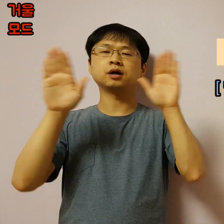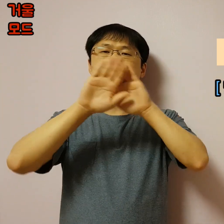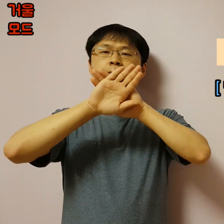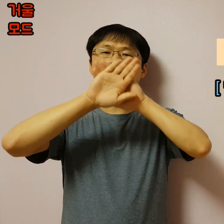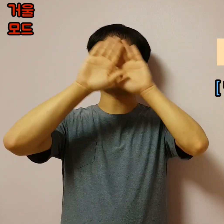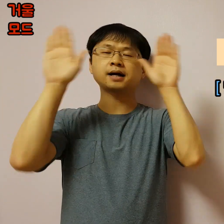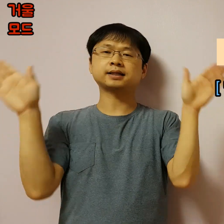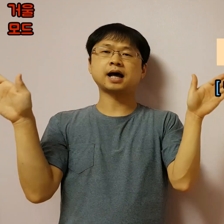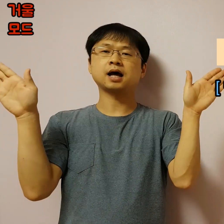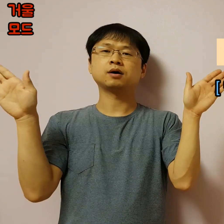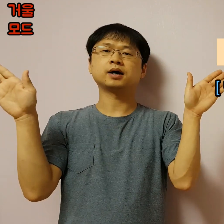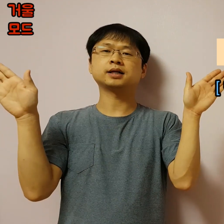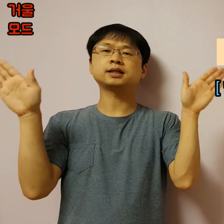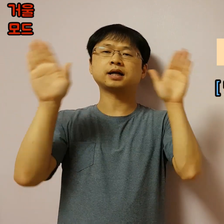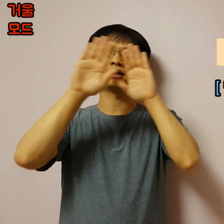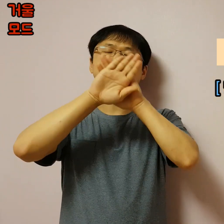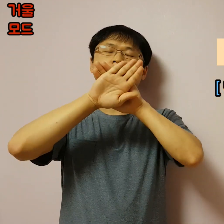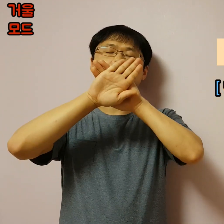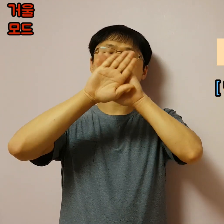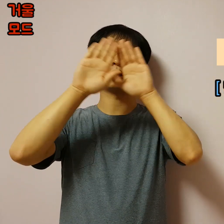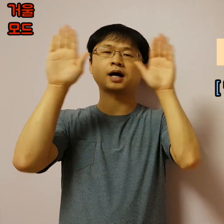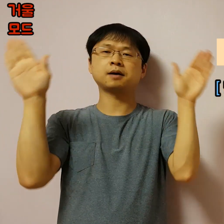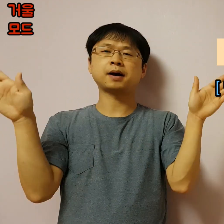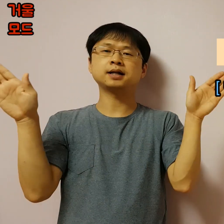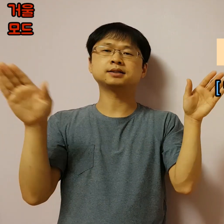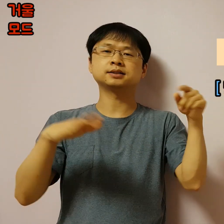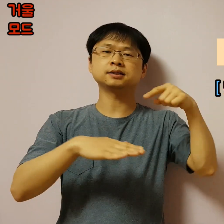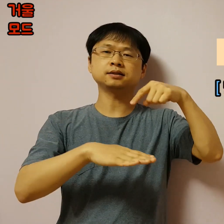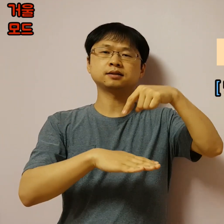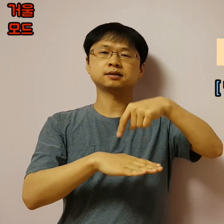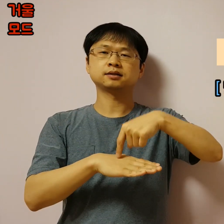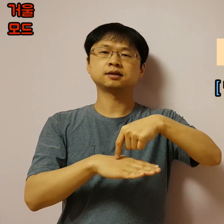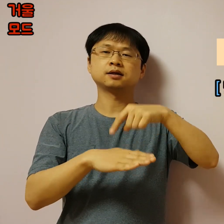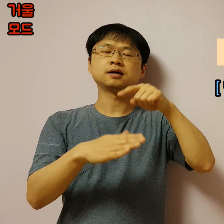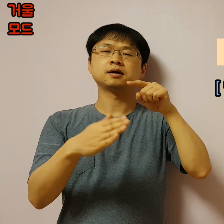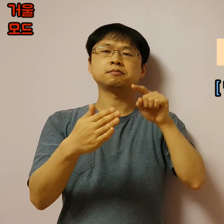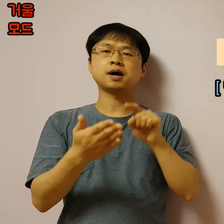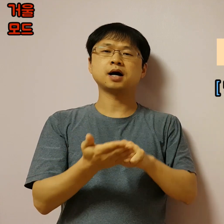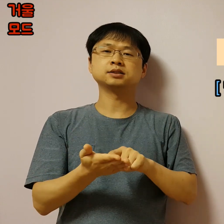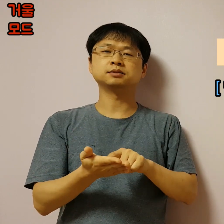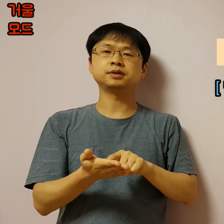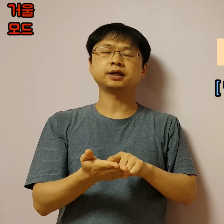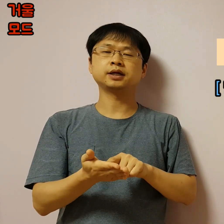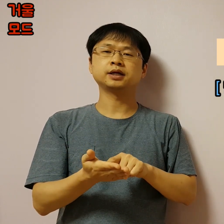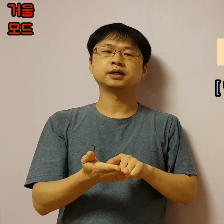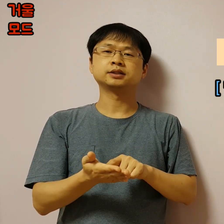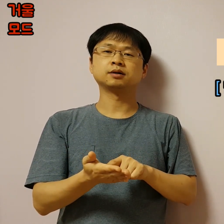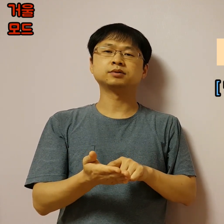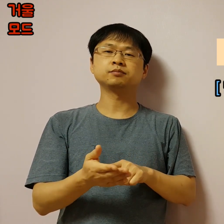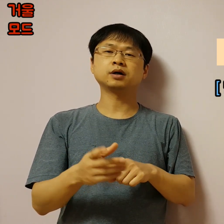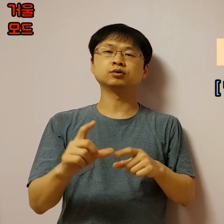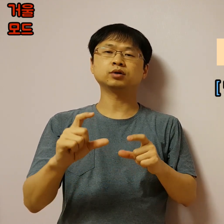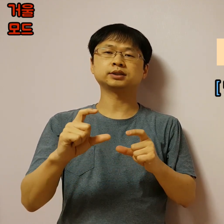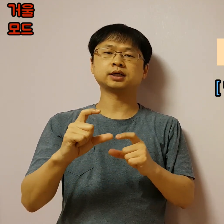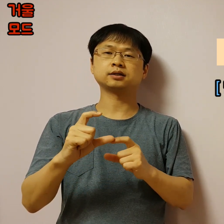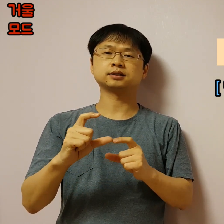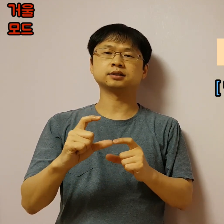열어주면 밝다, 환하다라는 수어가 됩니다. 밝은 마음이 점점 더 어두워진다는